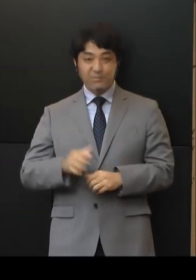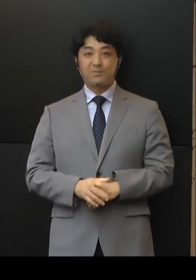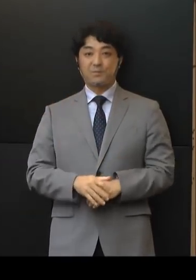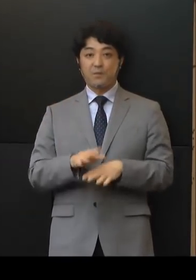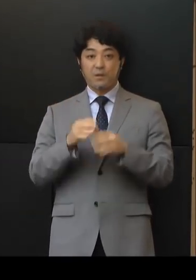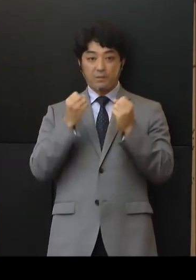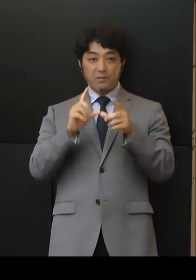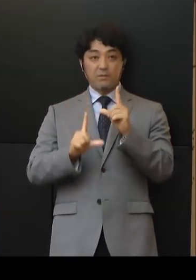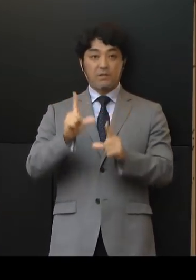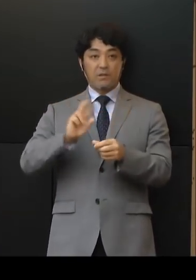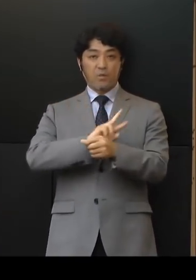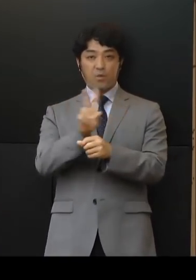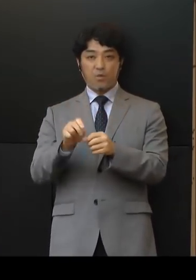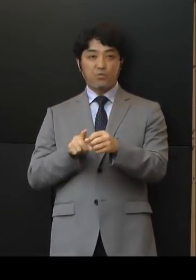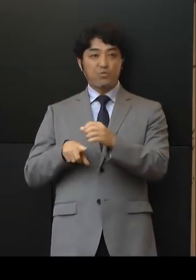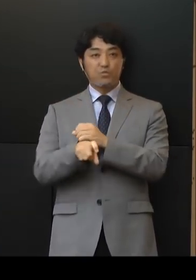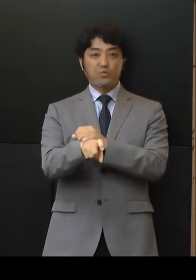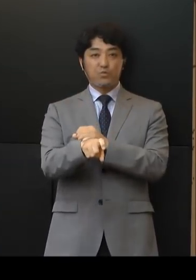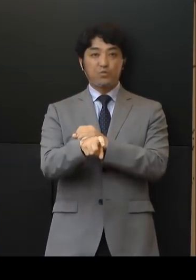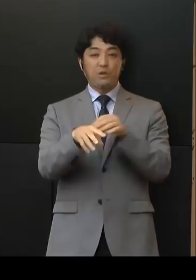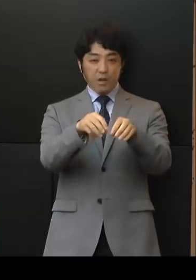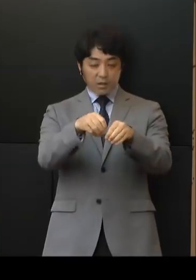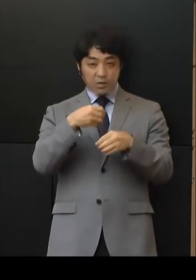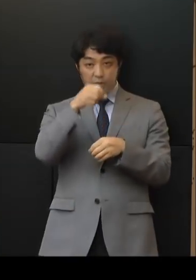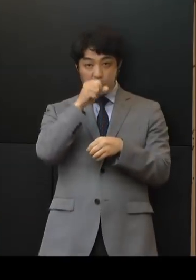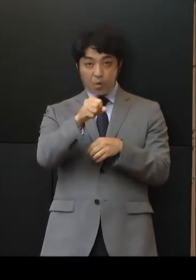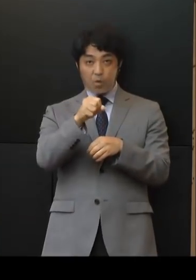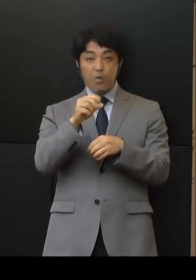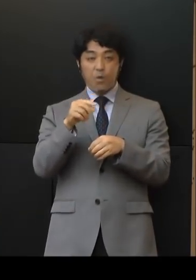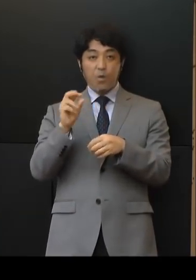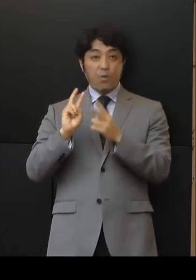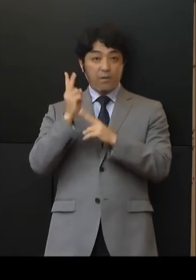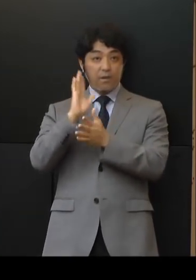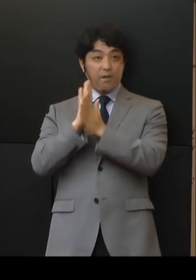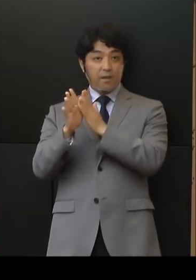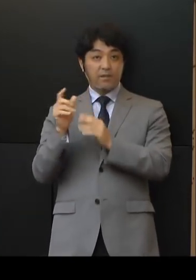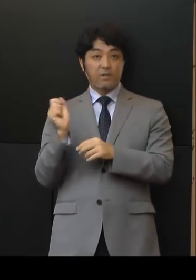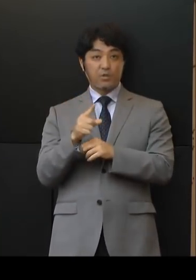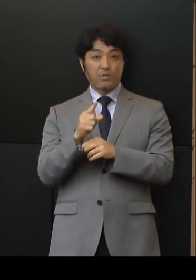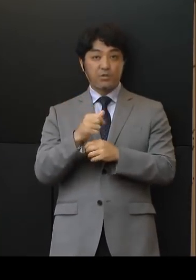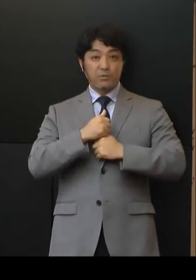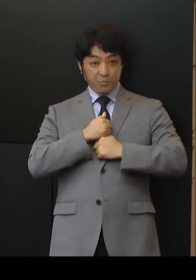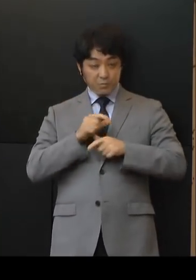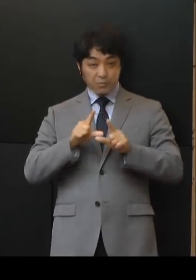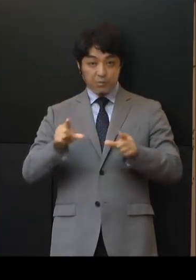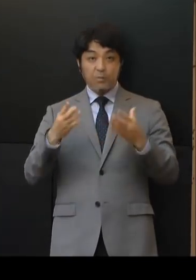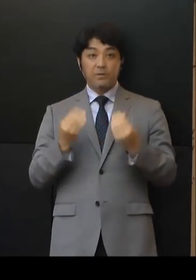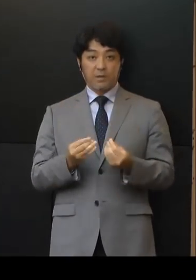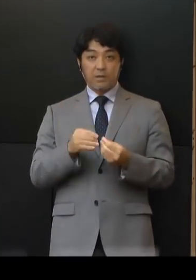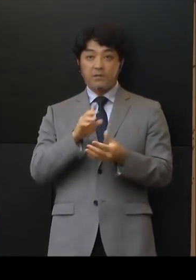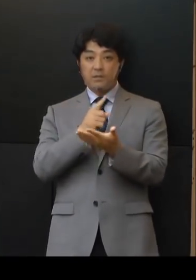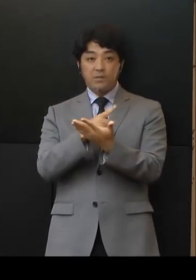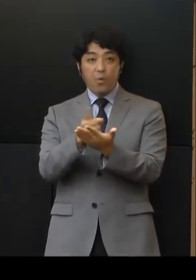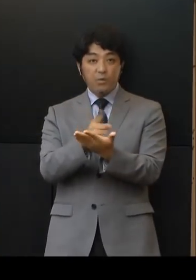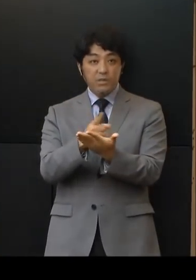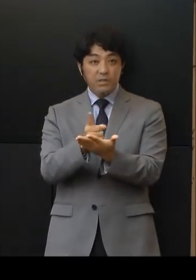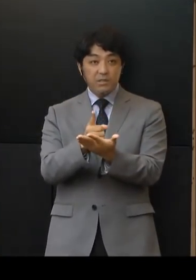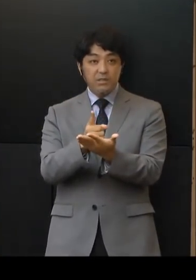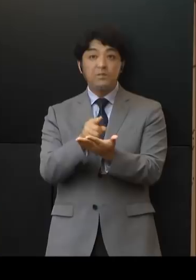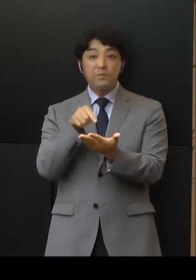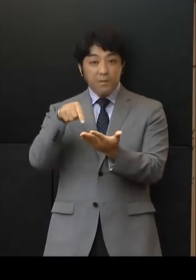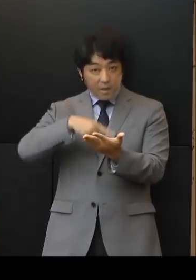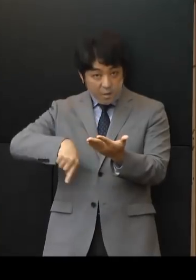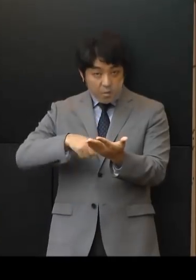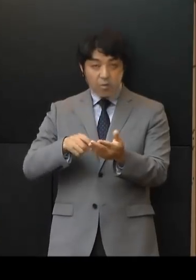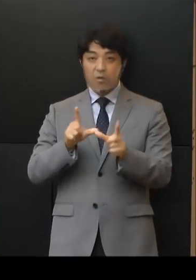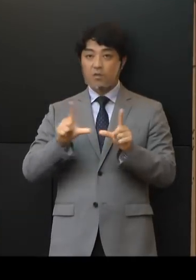新型コロナウイルス感染症沖縄県緊急事態宣言を受けた沖縄県の実施方針の策定について発表いたします